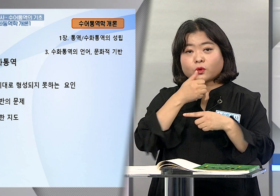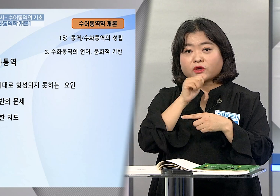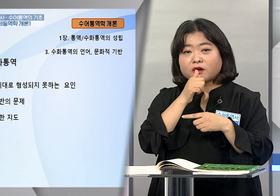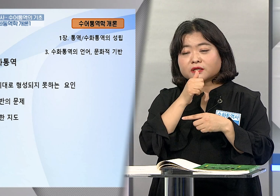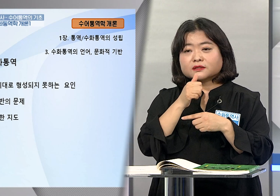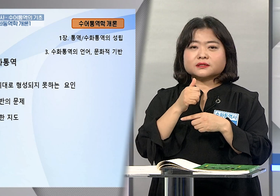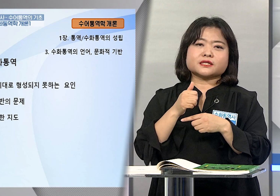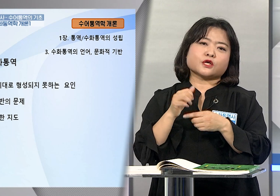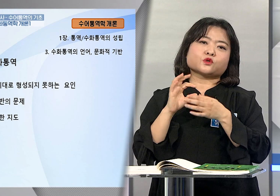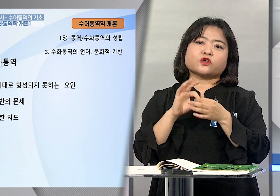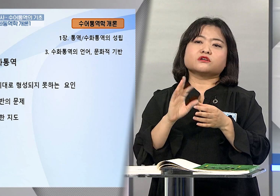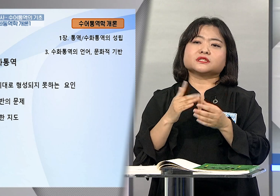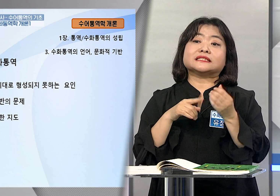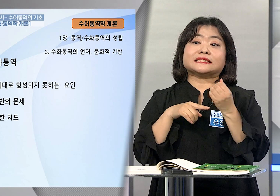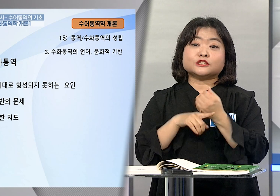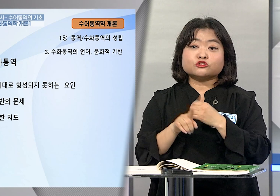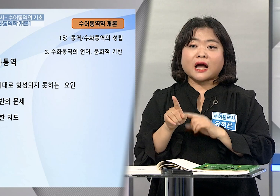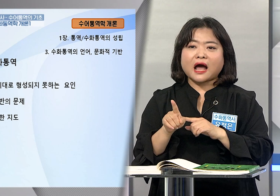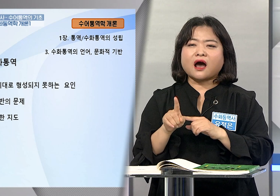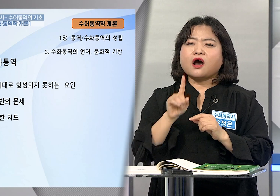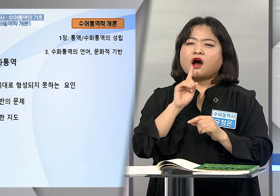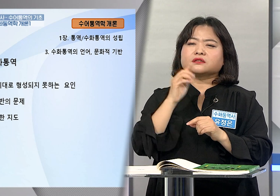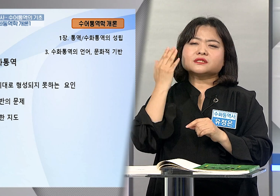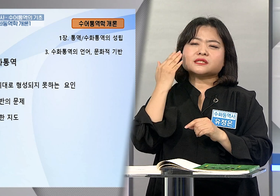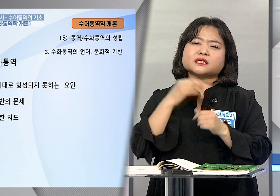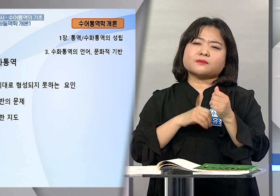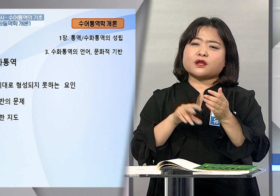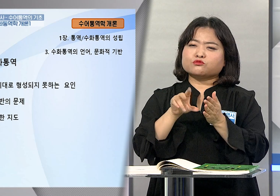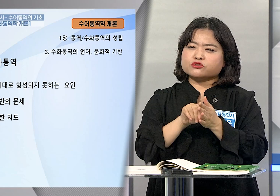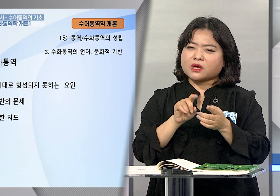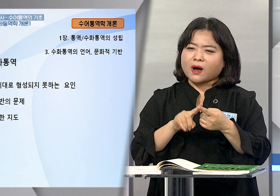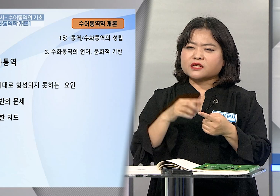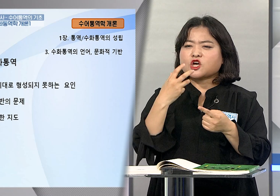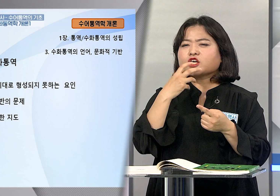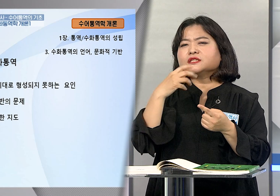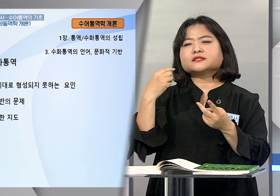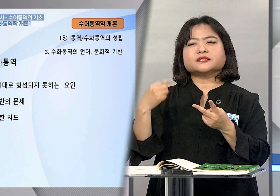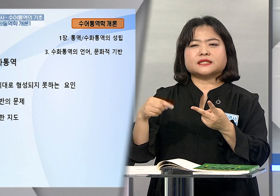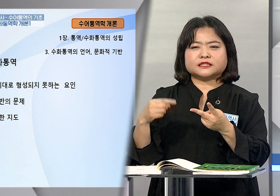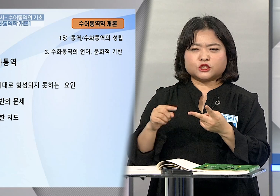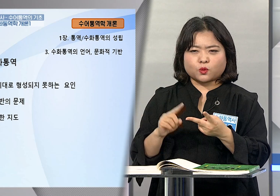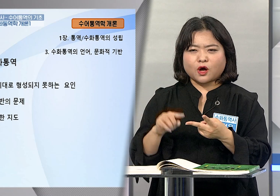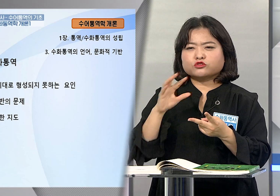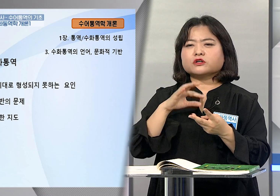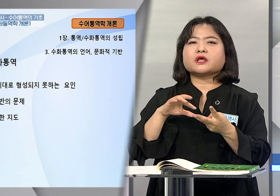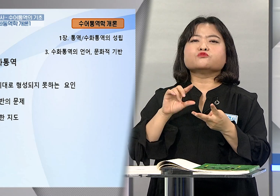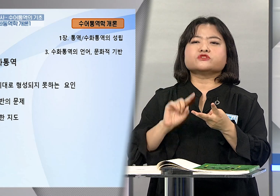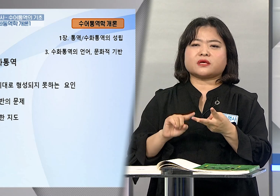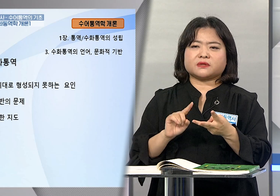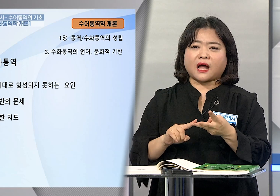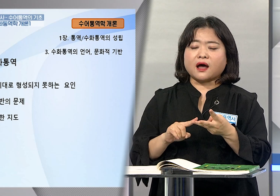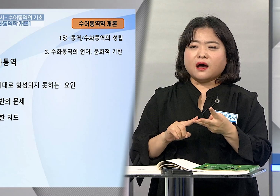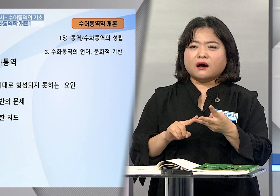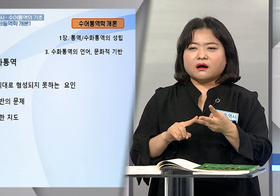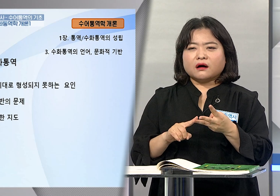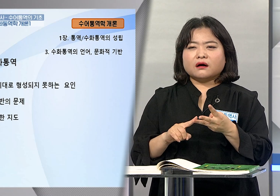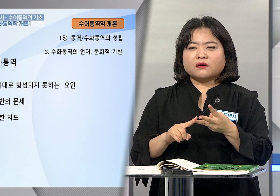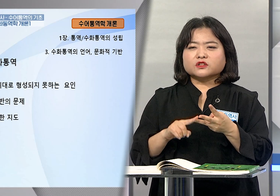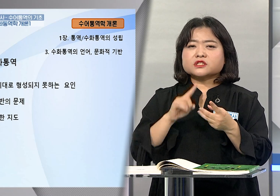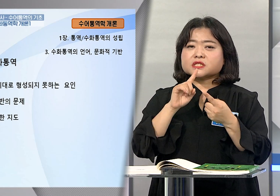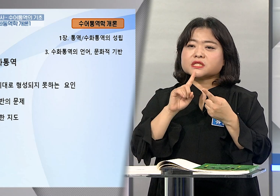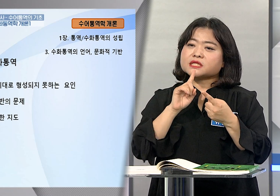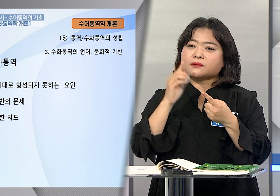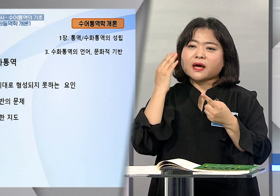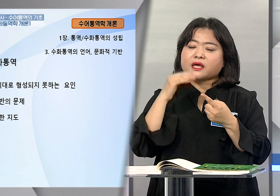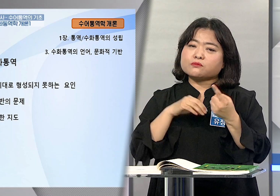수화 통역 이런 것들이 계속 되어지는 이유가 언어 지식 기반의 문제와 청인들에 의한 지도와 훈련의 문제입니다.